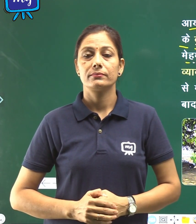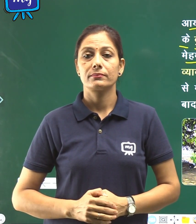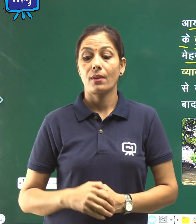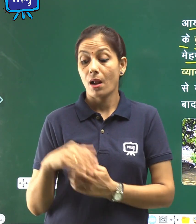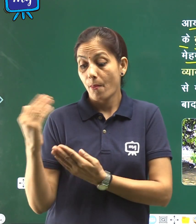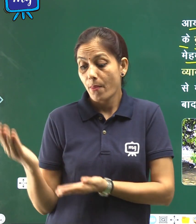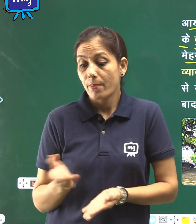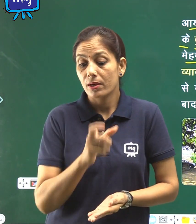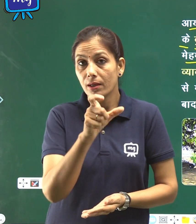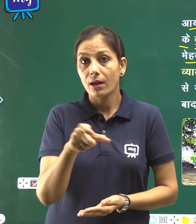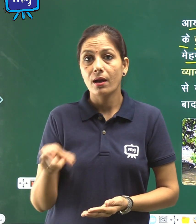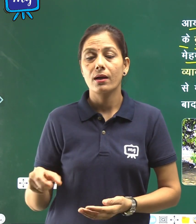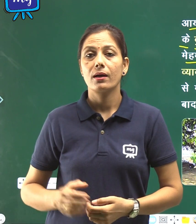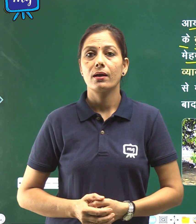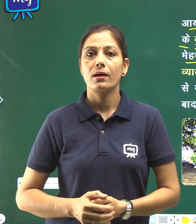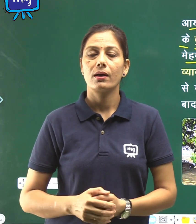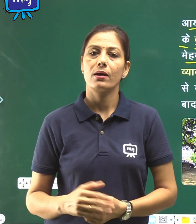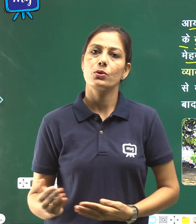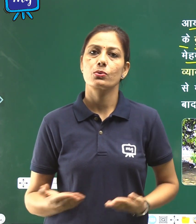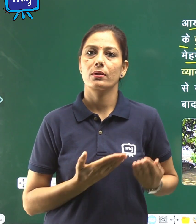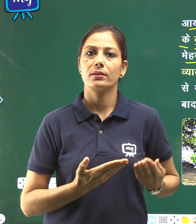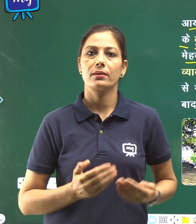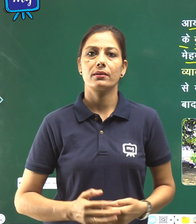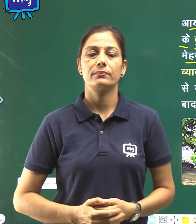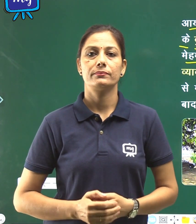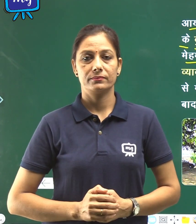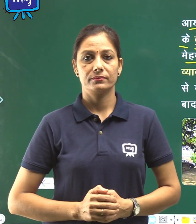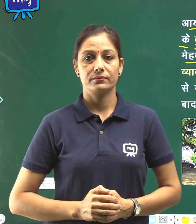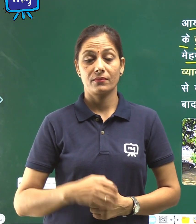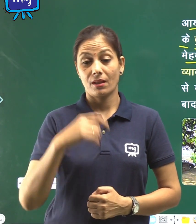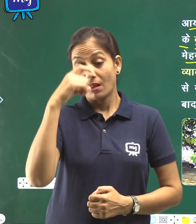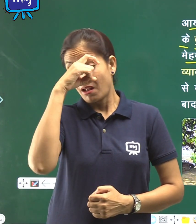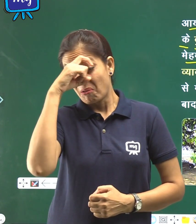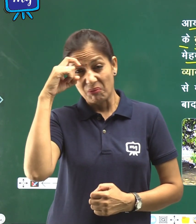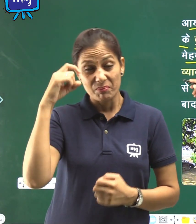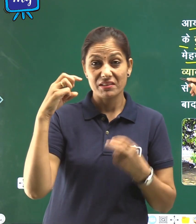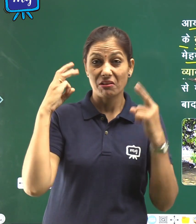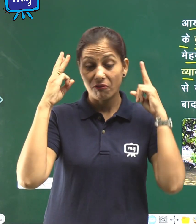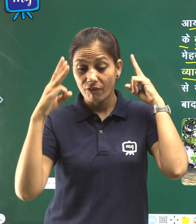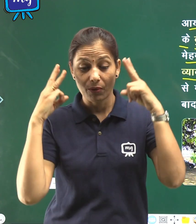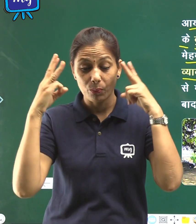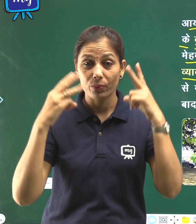मेहमान का स्वागत किया है। गर्मी से व्याकुल